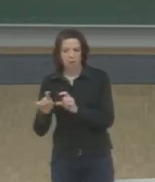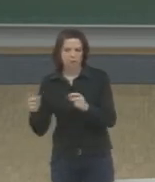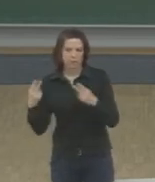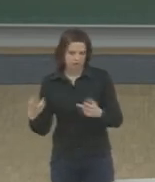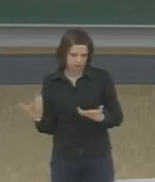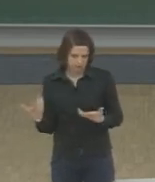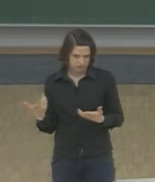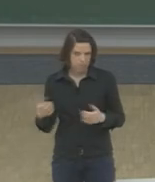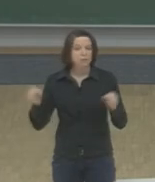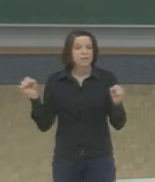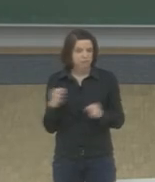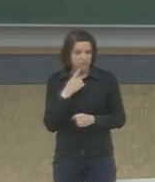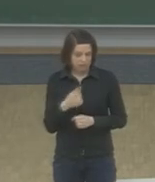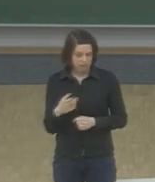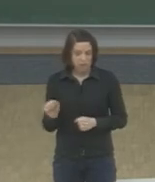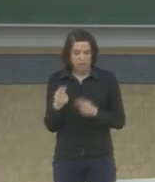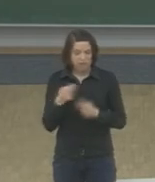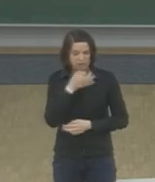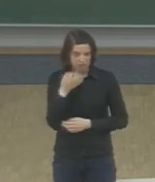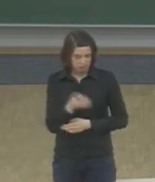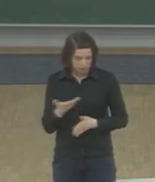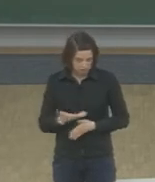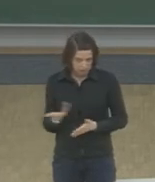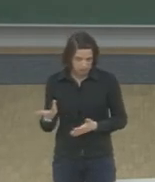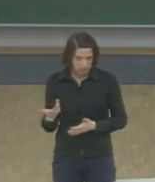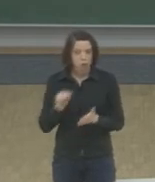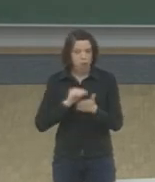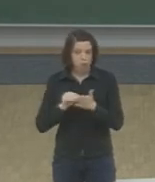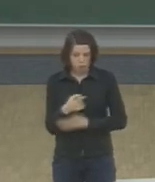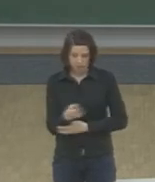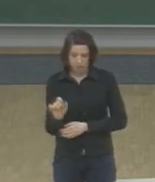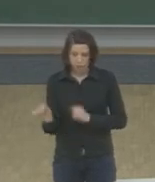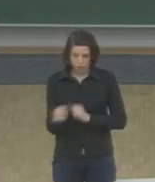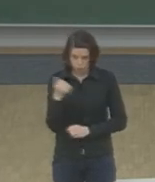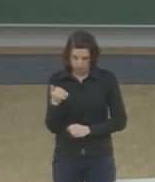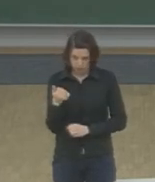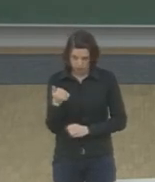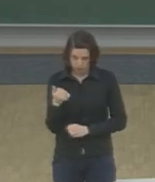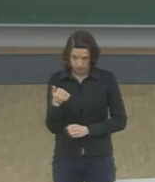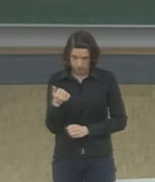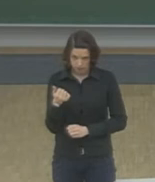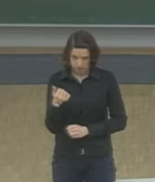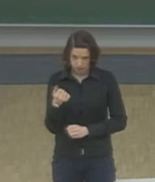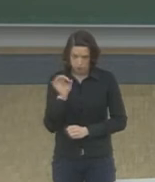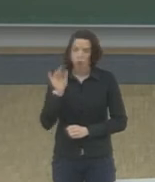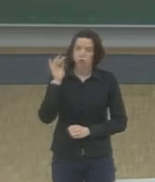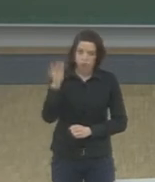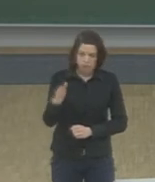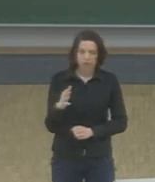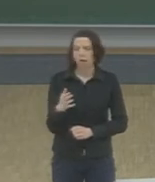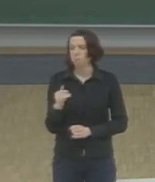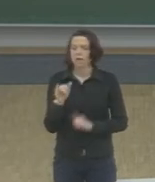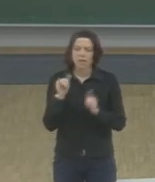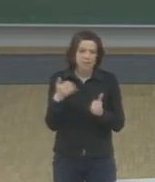dass es vor allem die Frage betrifft, sollen die Schüler in erster Linie für nützlich erachtete Dinge der späteren privaten Lebens-